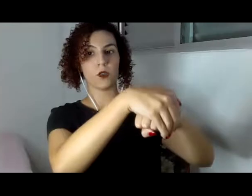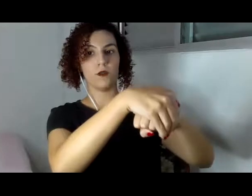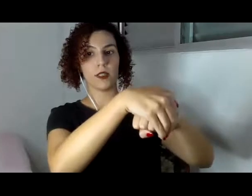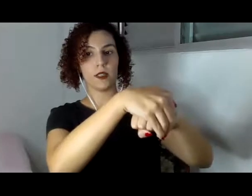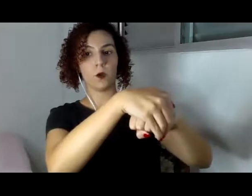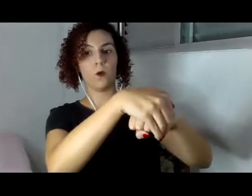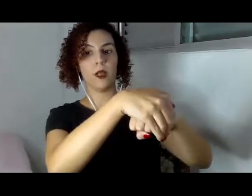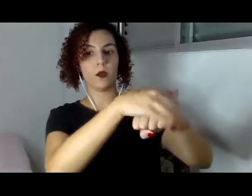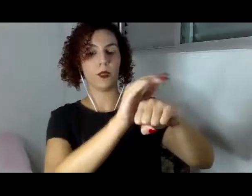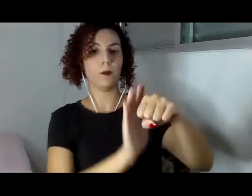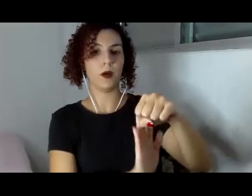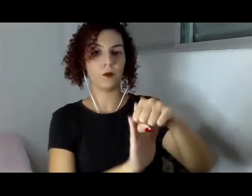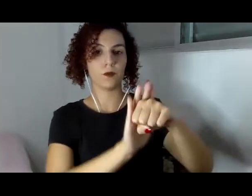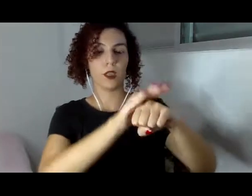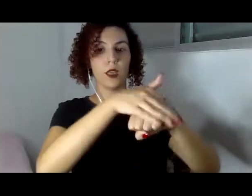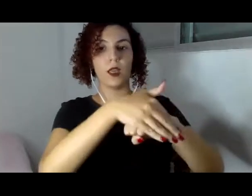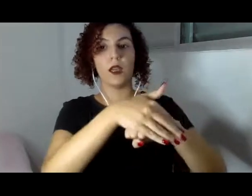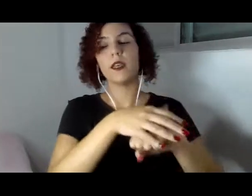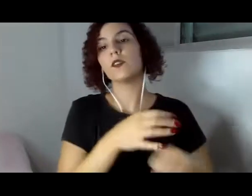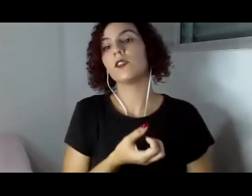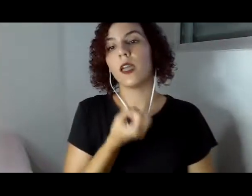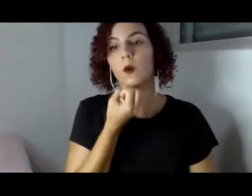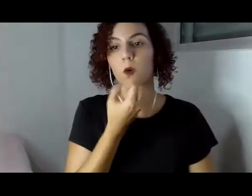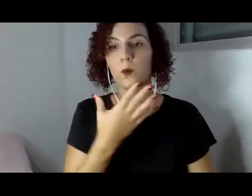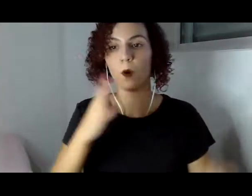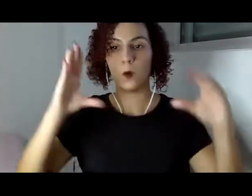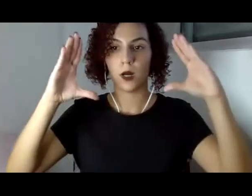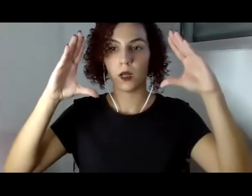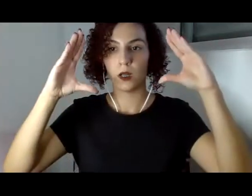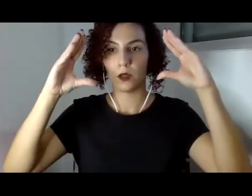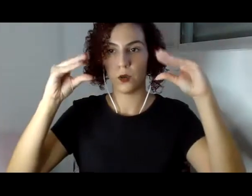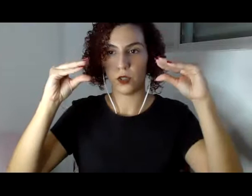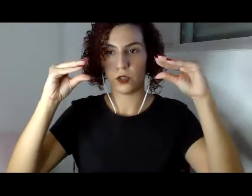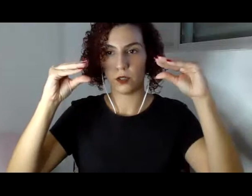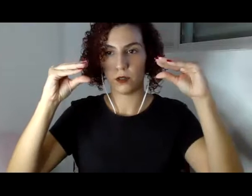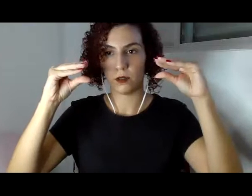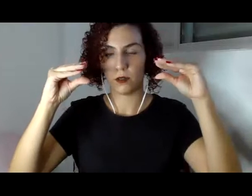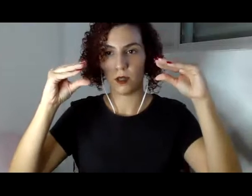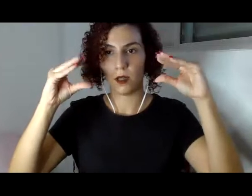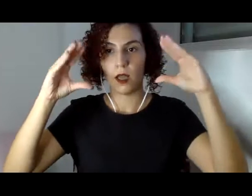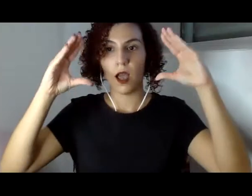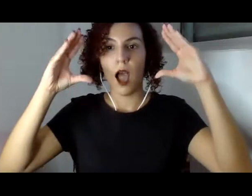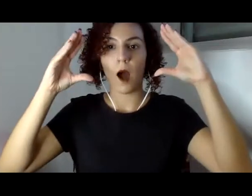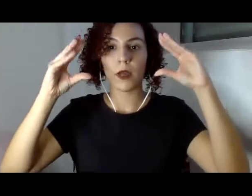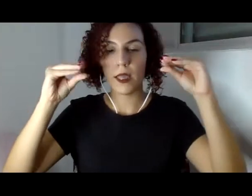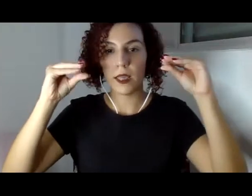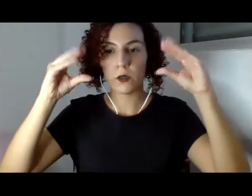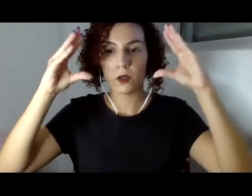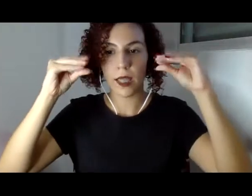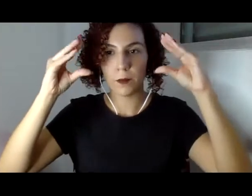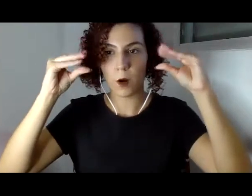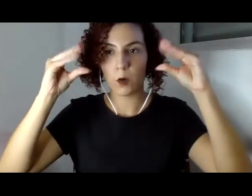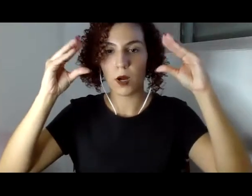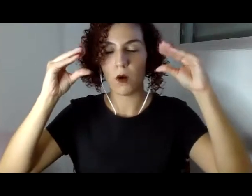como se eu estivesse cobrindo a minha mão, e a gente tem o boa noite. Alguém,